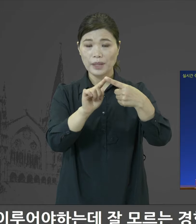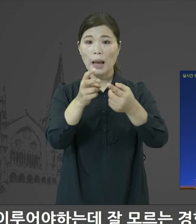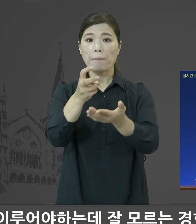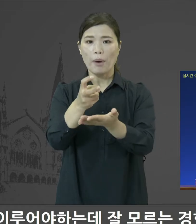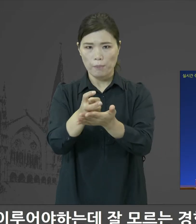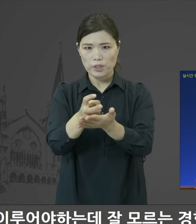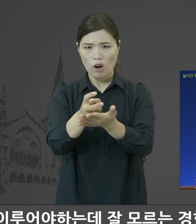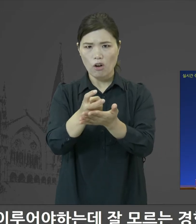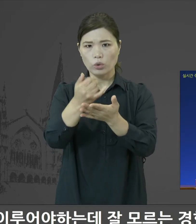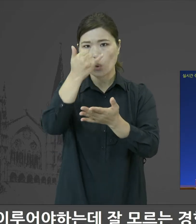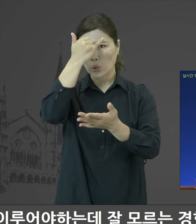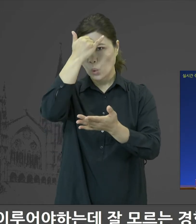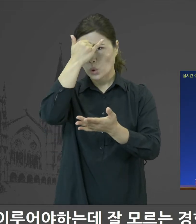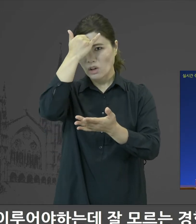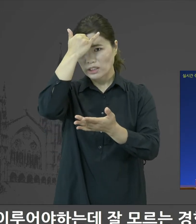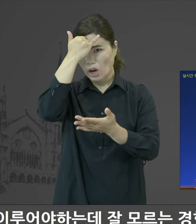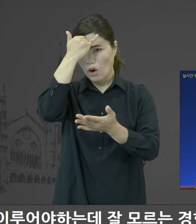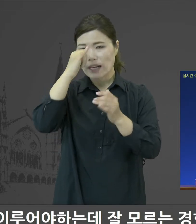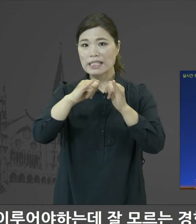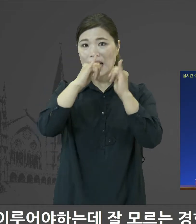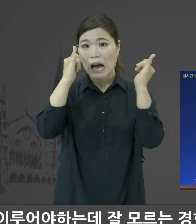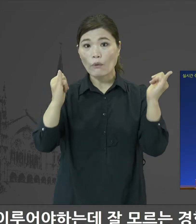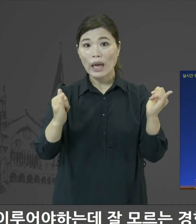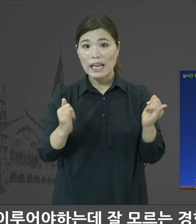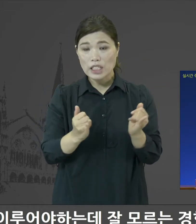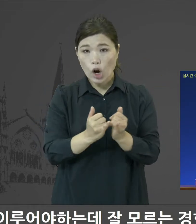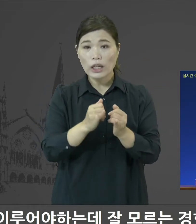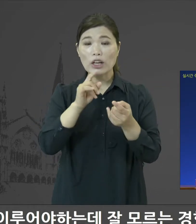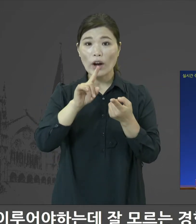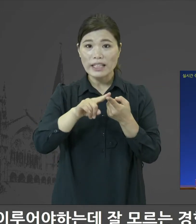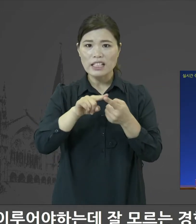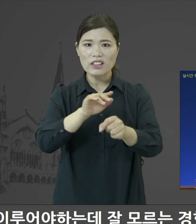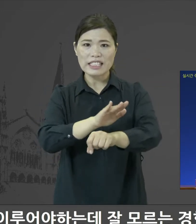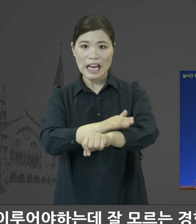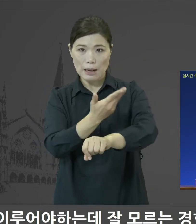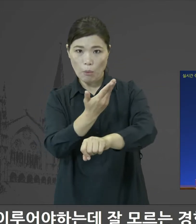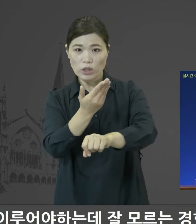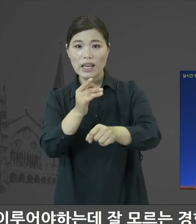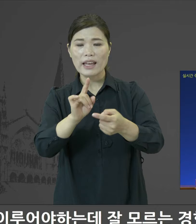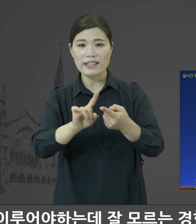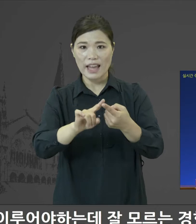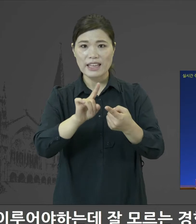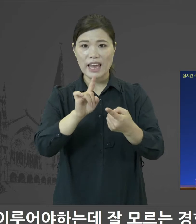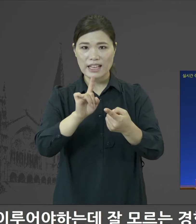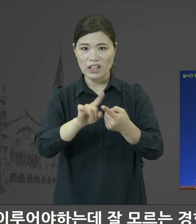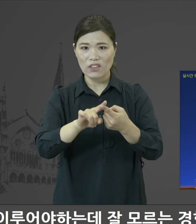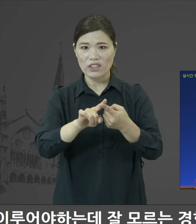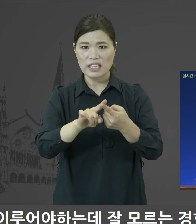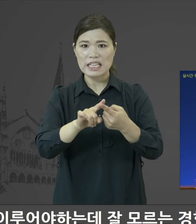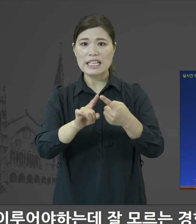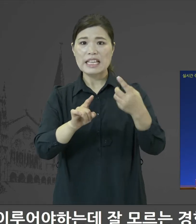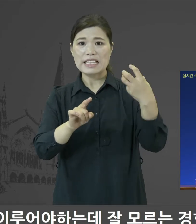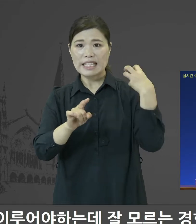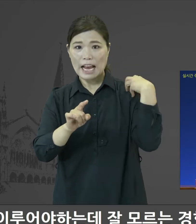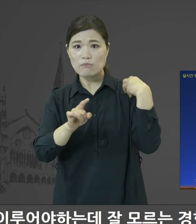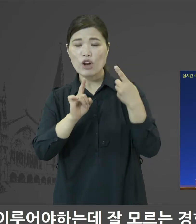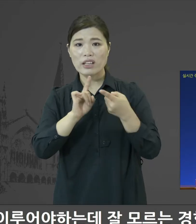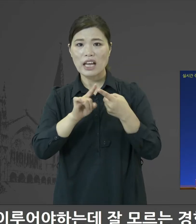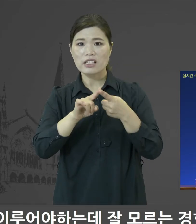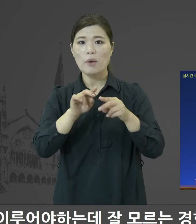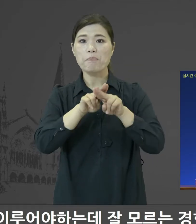법적이고 도덕적이고 사회적으로 잘못한, 그래서 거기서 생기는 책무를 면제받는